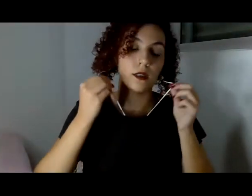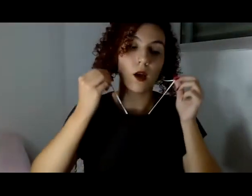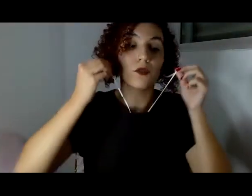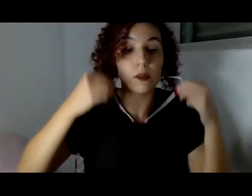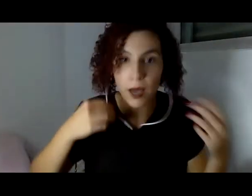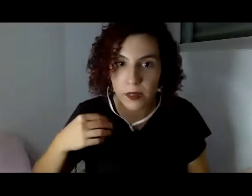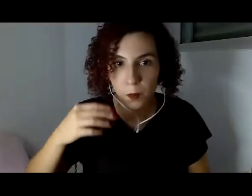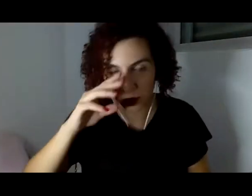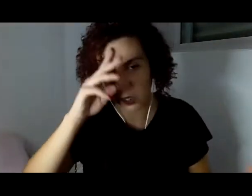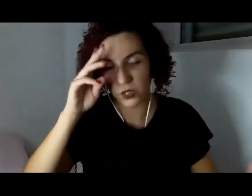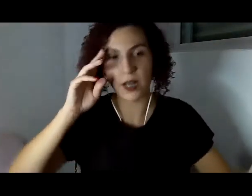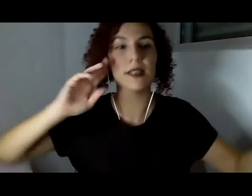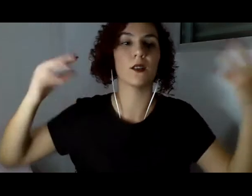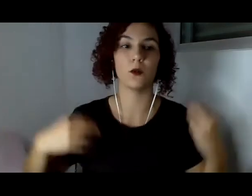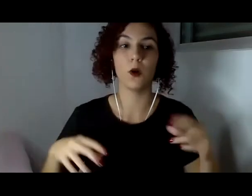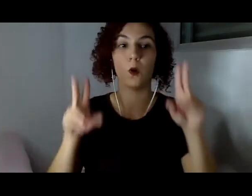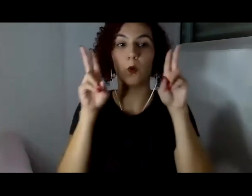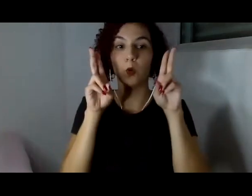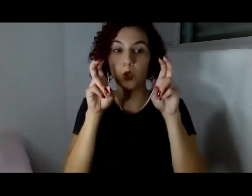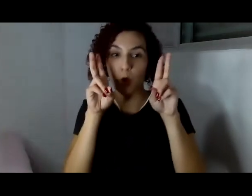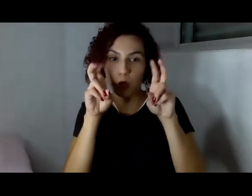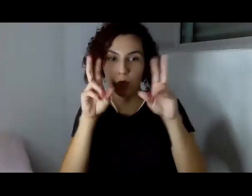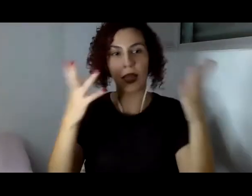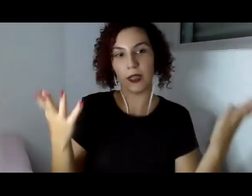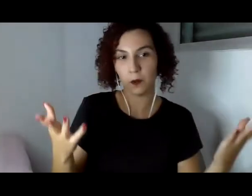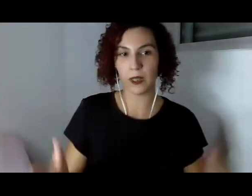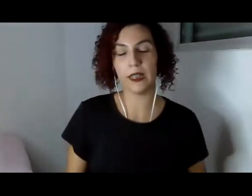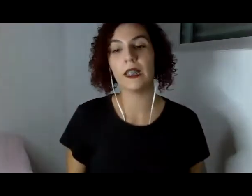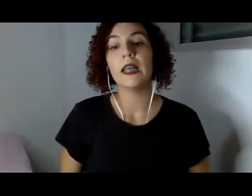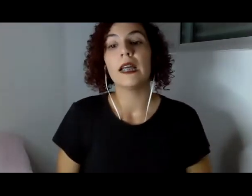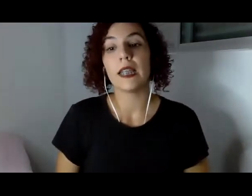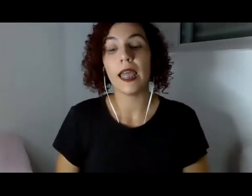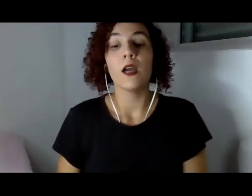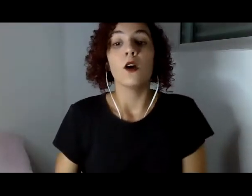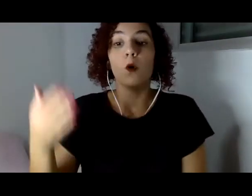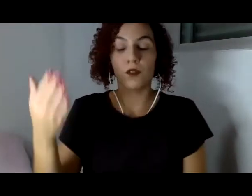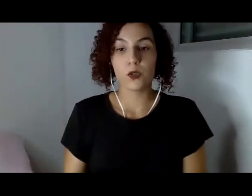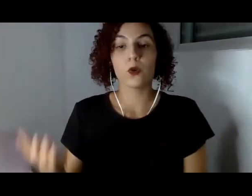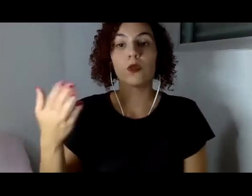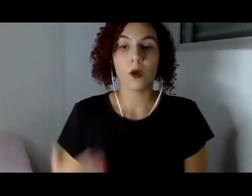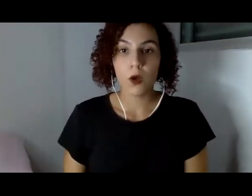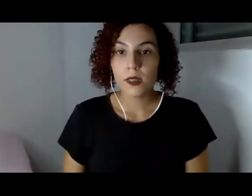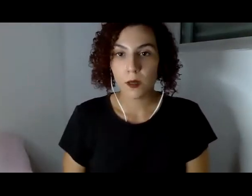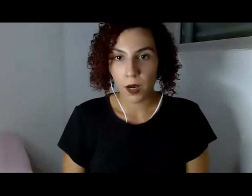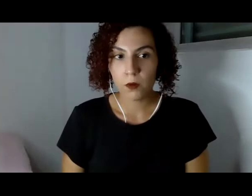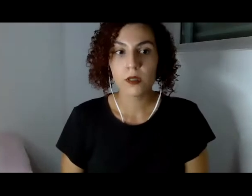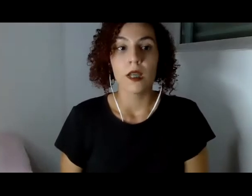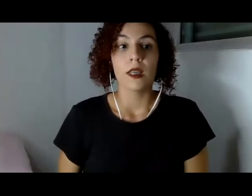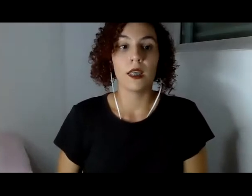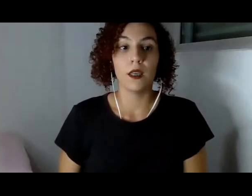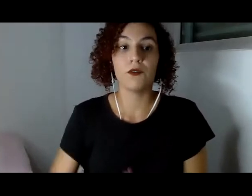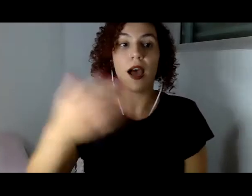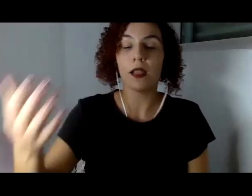e talvez mais importante, né, sendo o dono da língua ali, né? O Vissurdo são 2